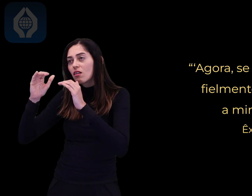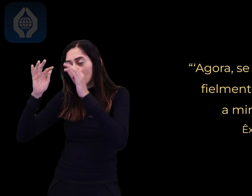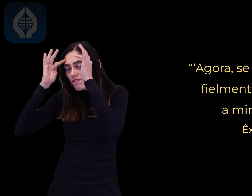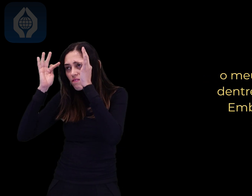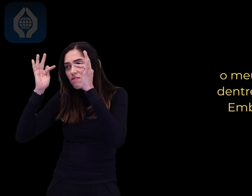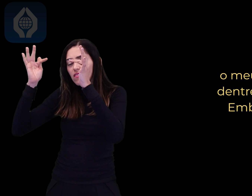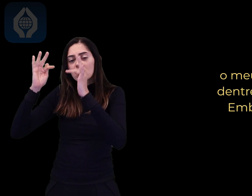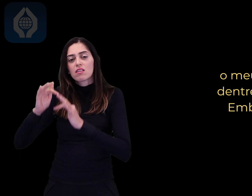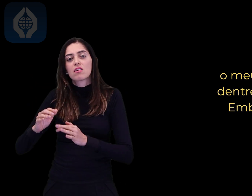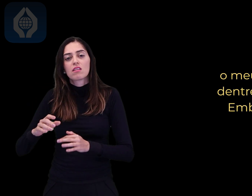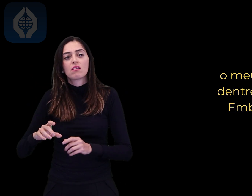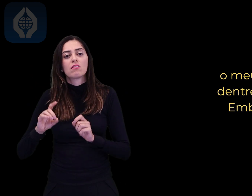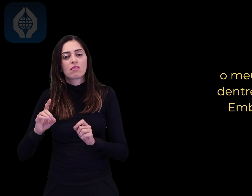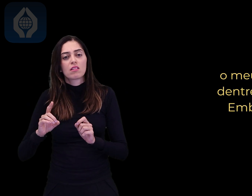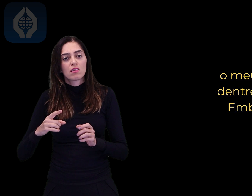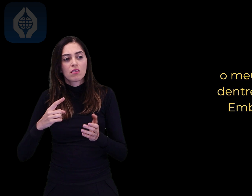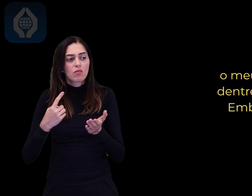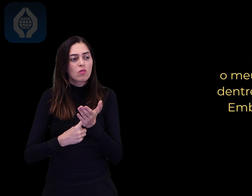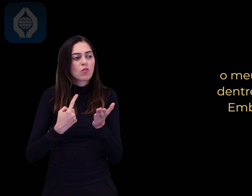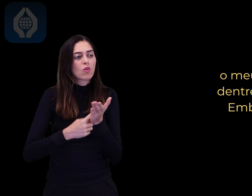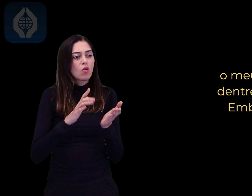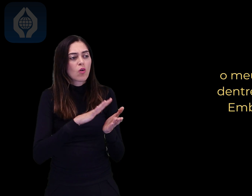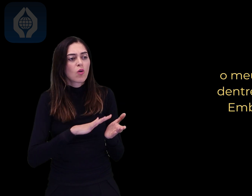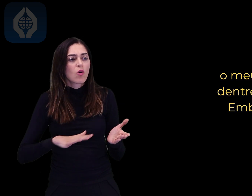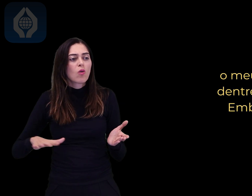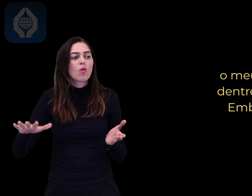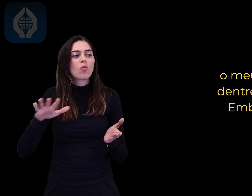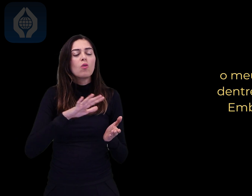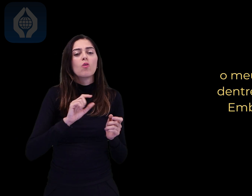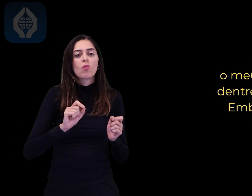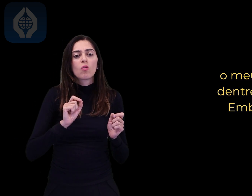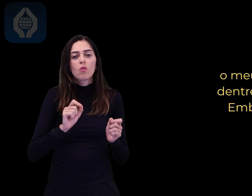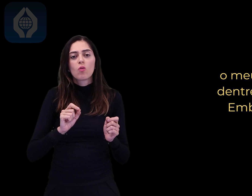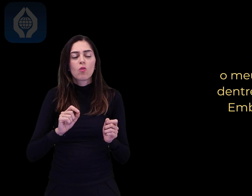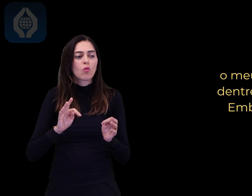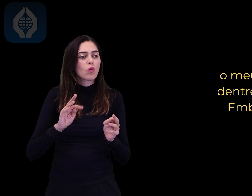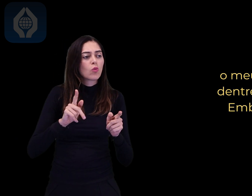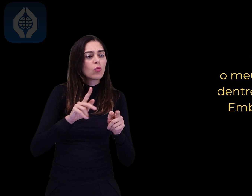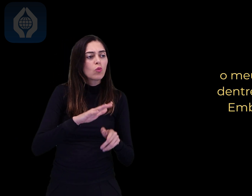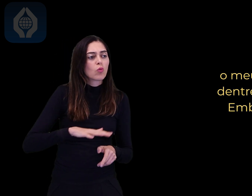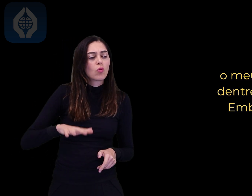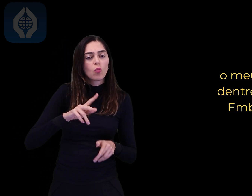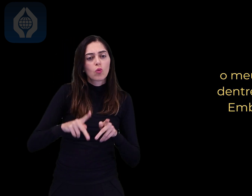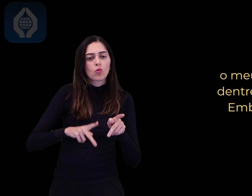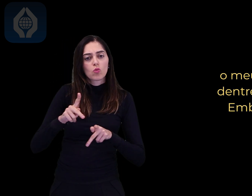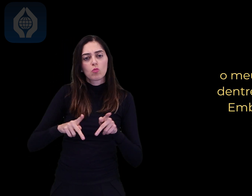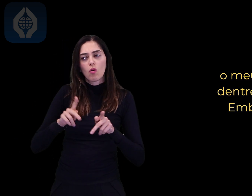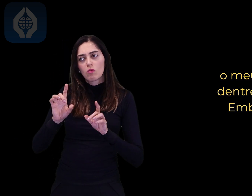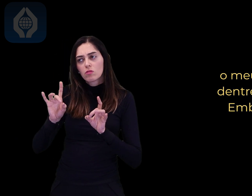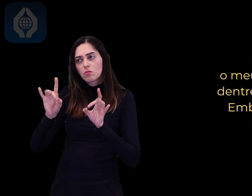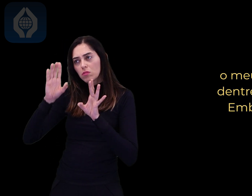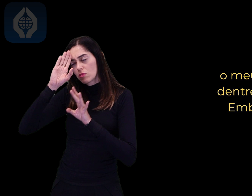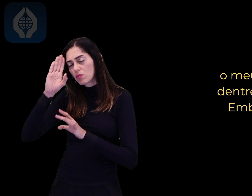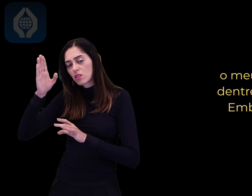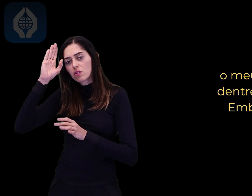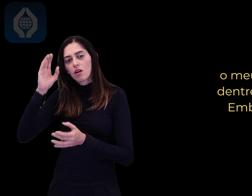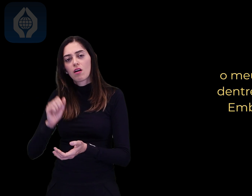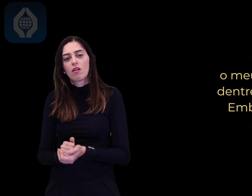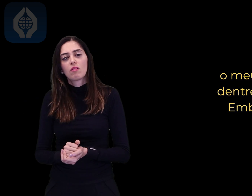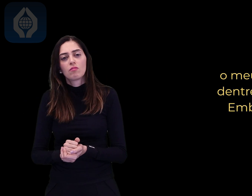aliança, vocês serão o meu tesouro pessoal dentre todas as nações. Embora toda a terra seja minha,